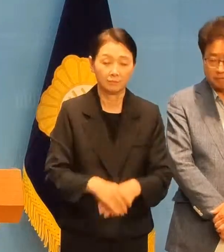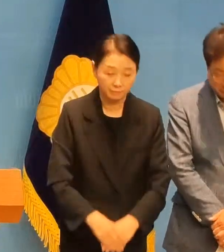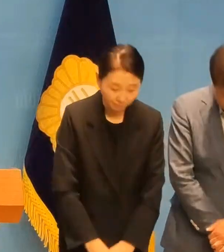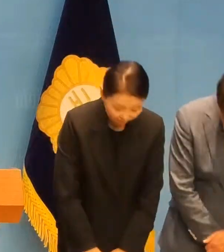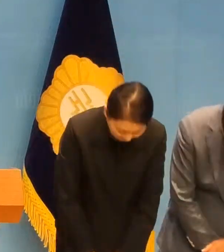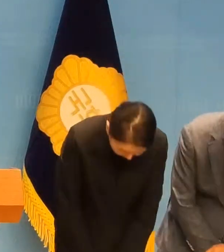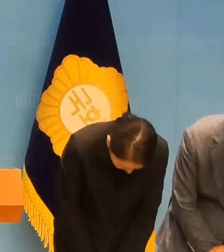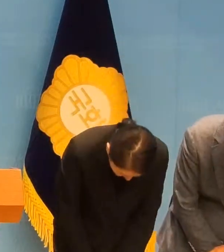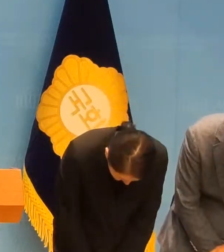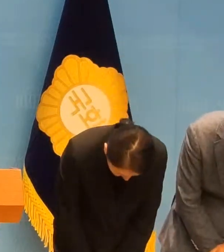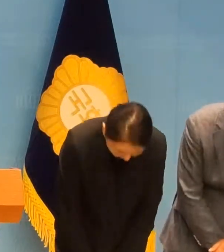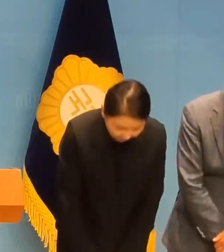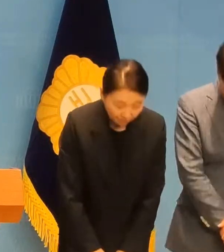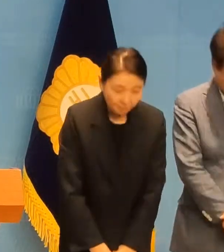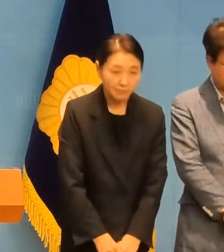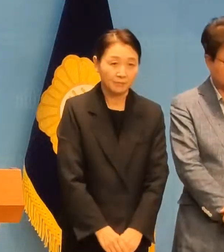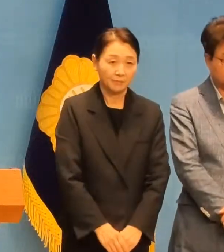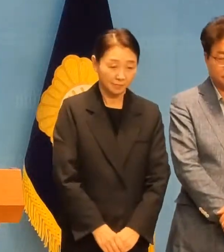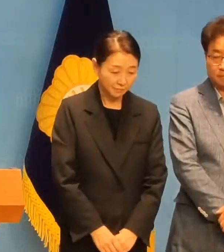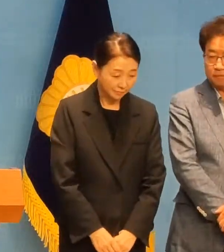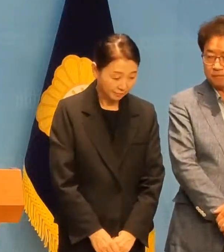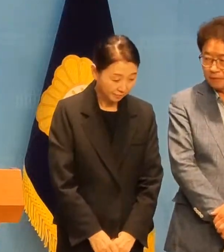네, 감사합니다.